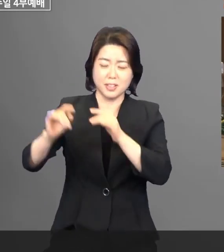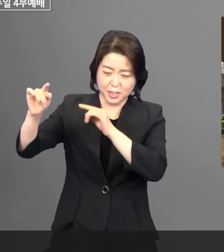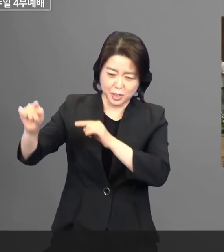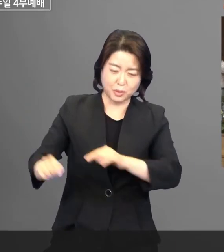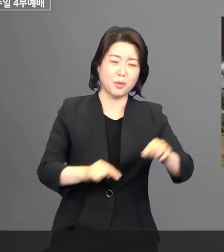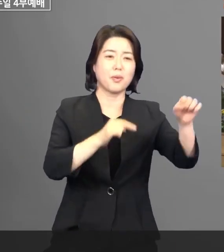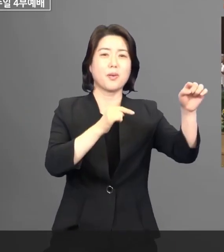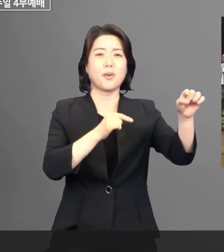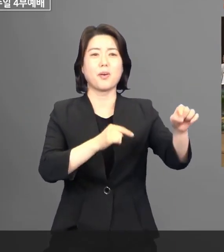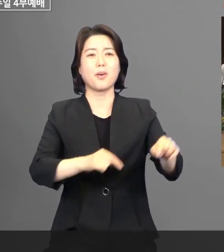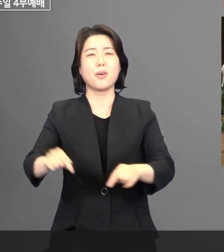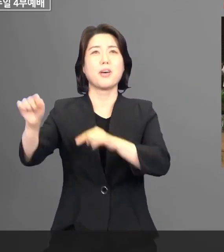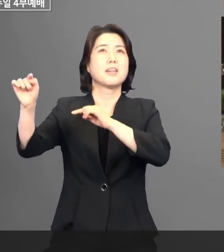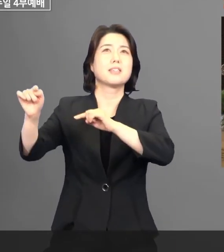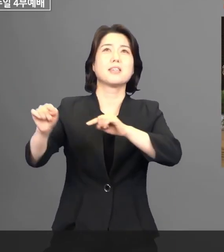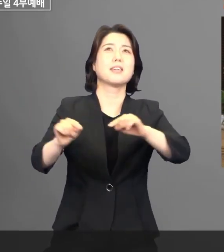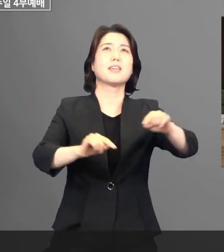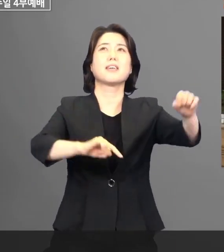영원히